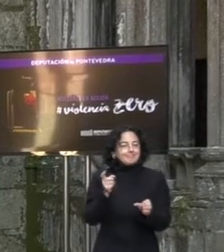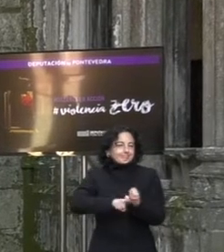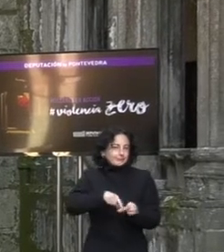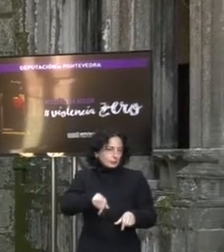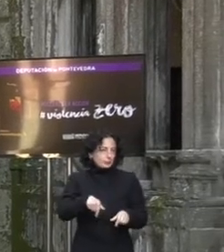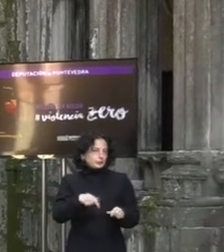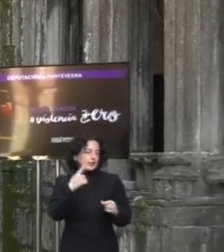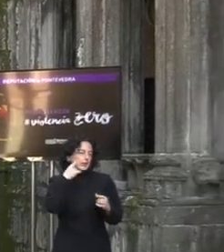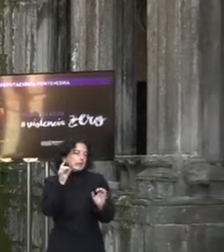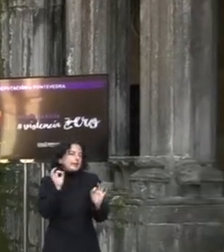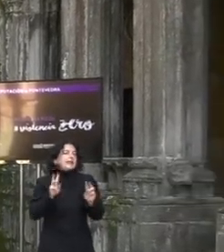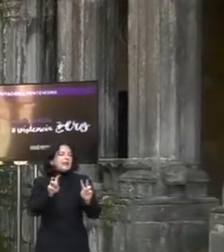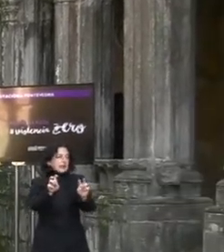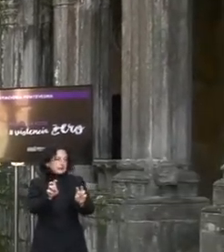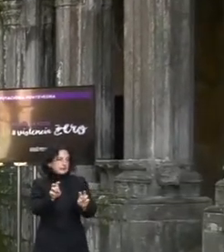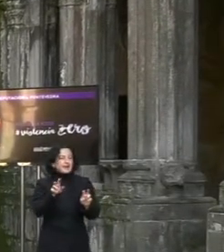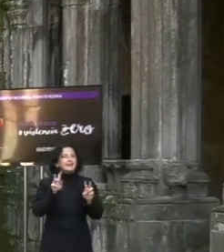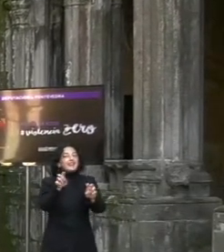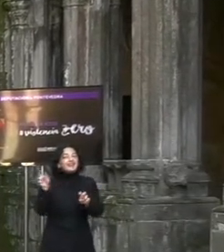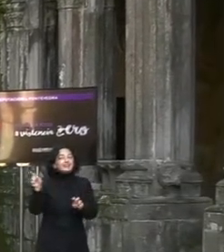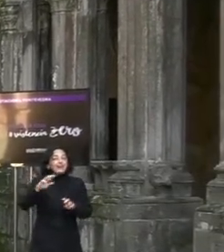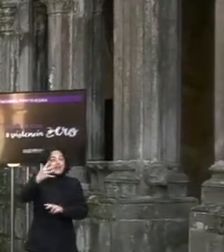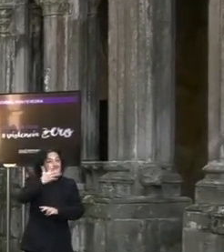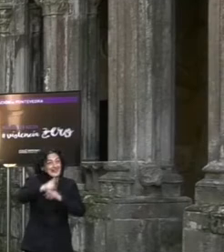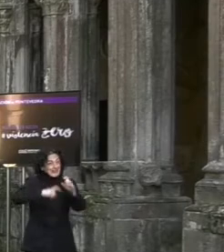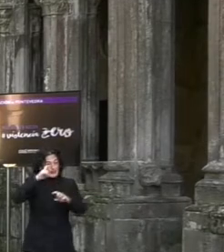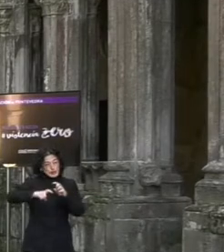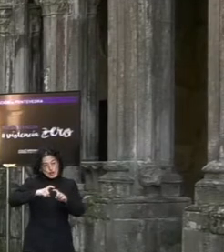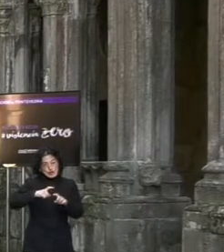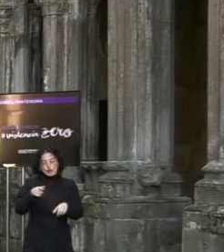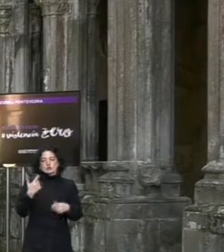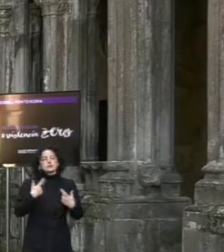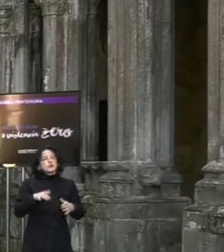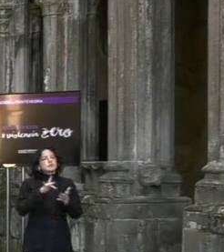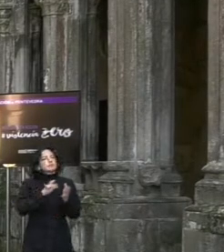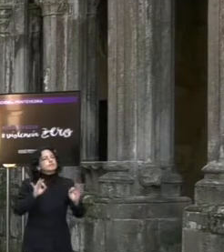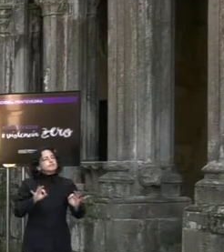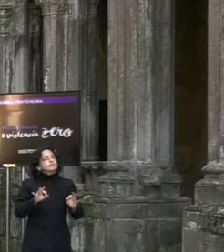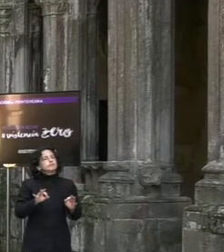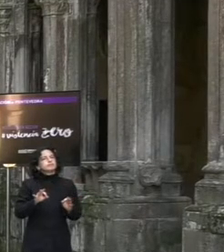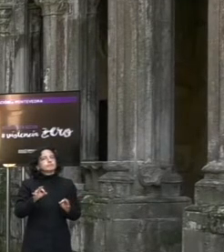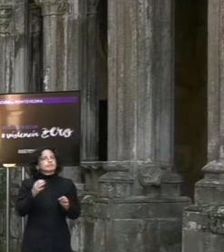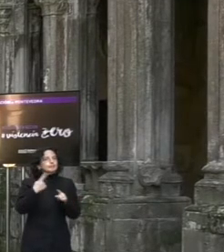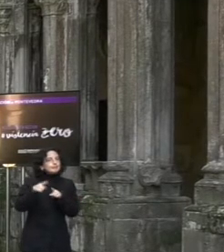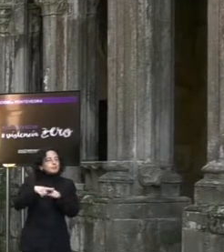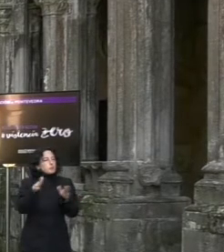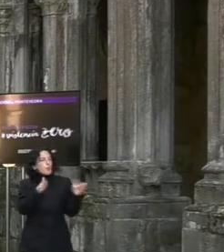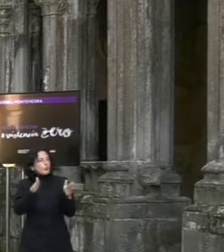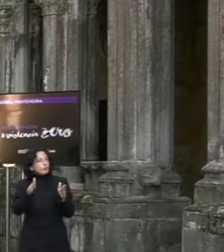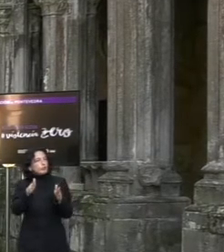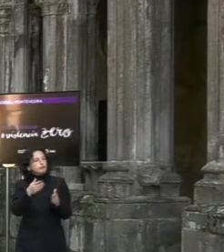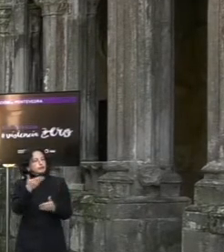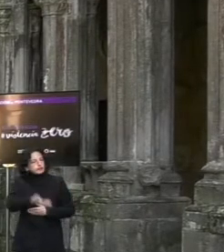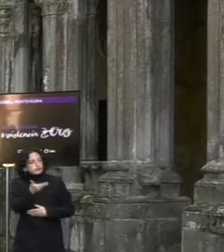iniciativa. Unha iniciativa que na súa quinta edición fíxonos vivir inolvidables momentos